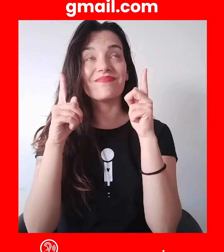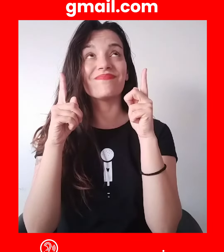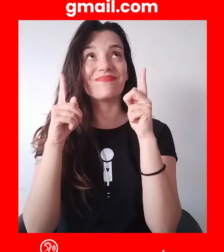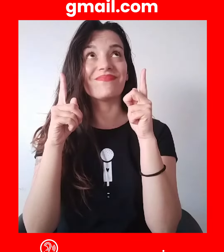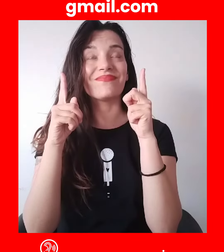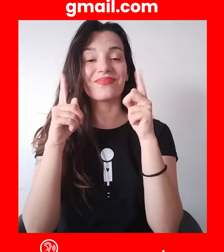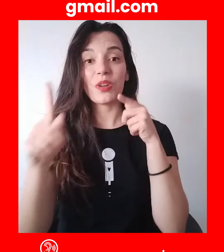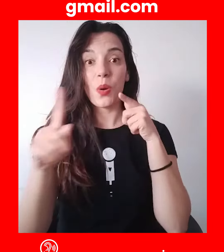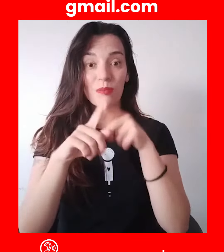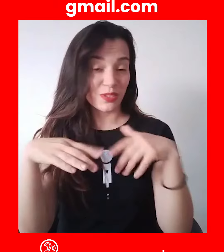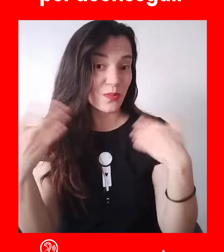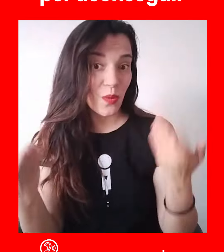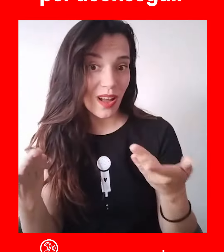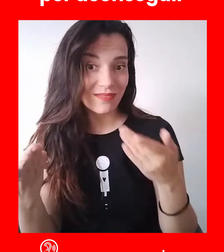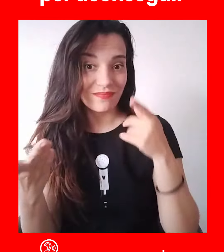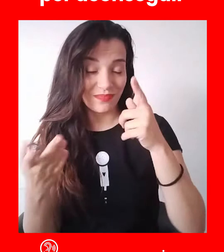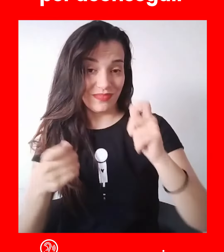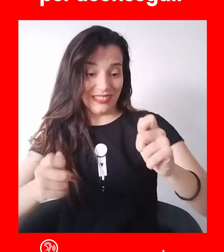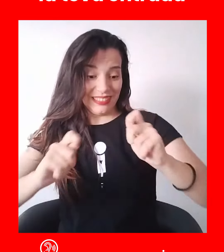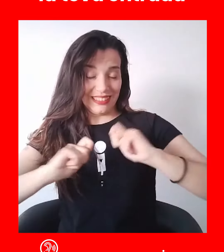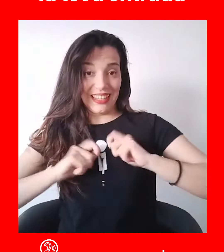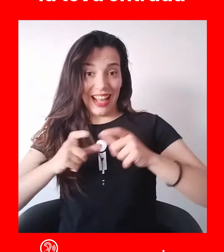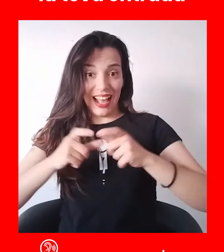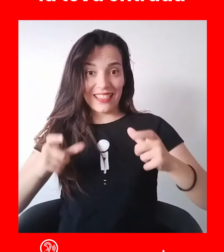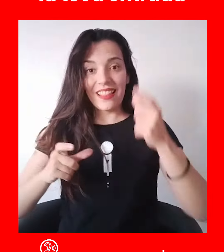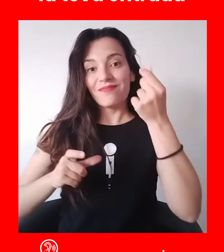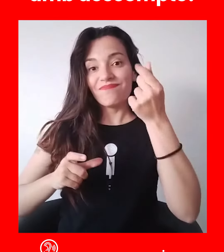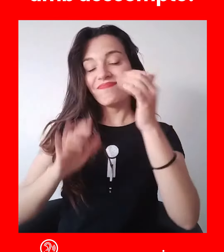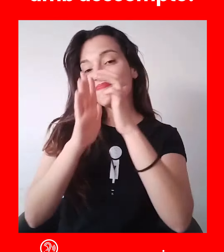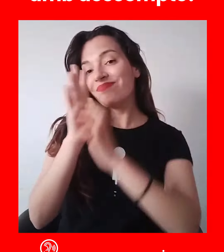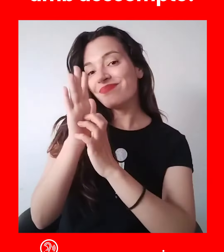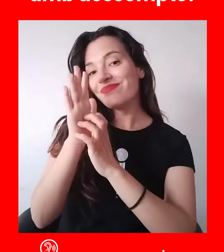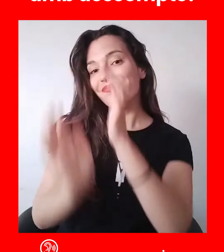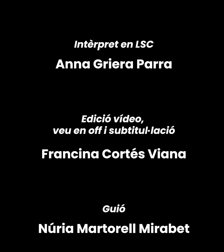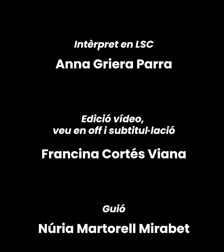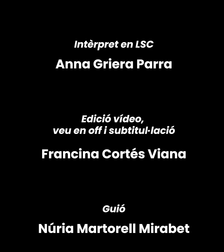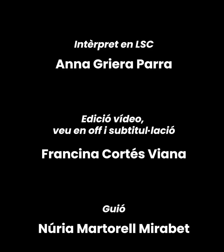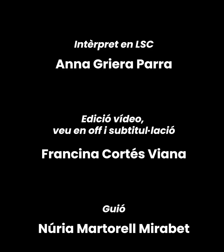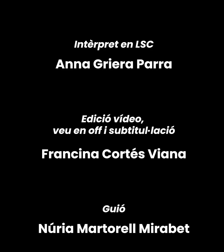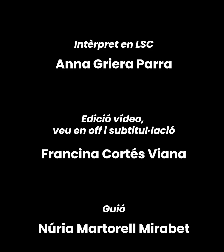socencantades@gmail.com per aconseguir la teva entrada amb descompte.